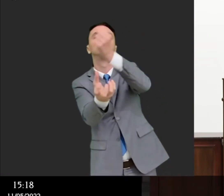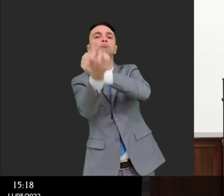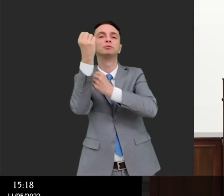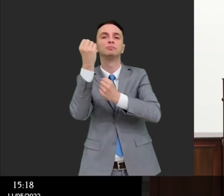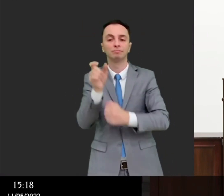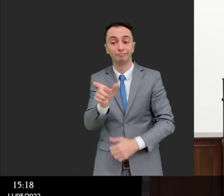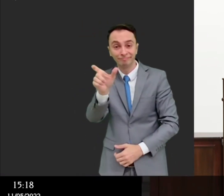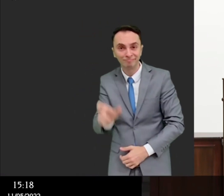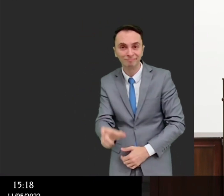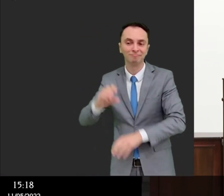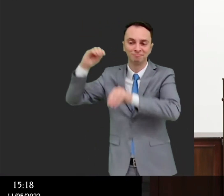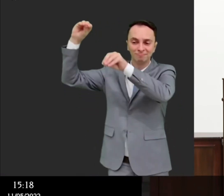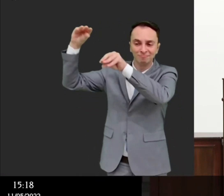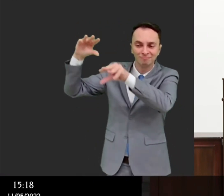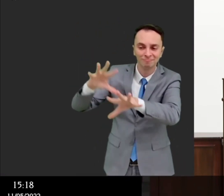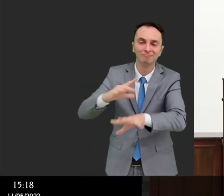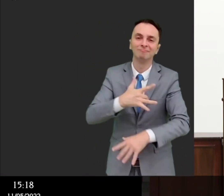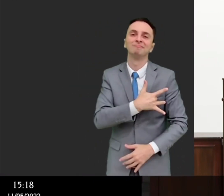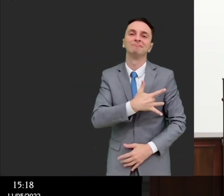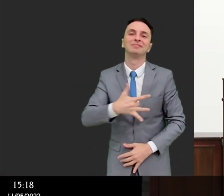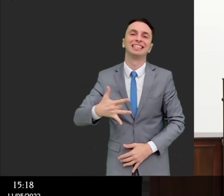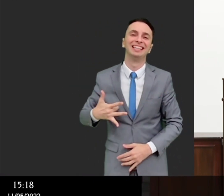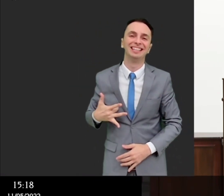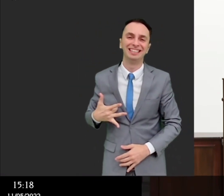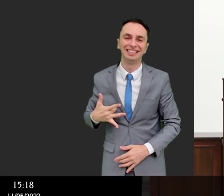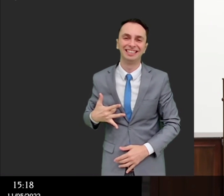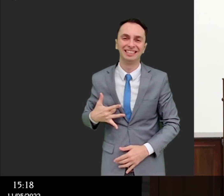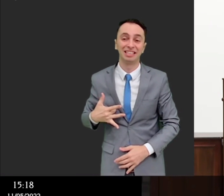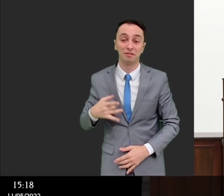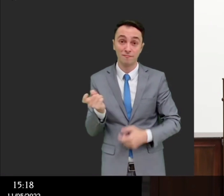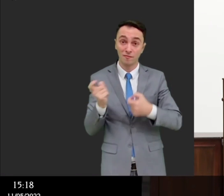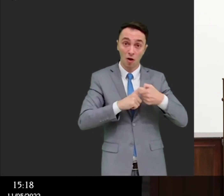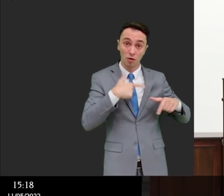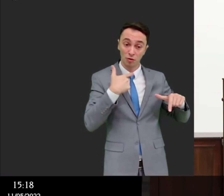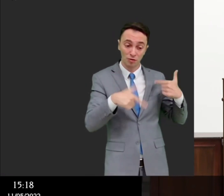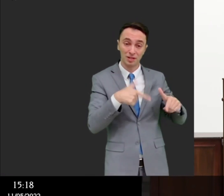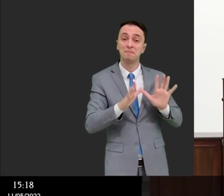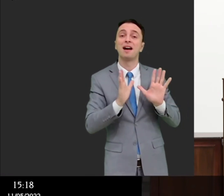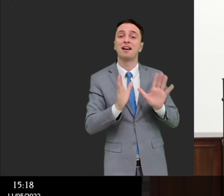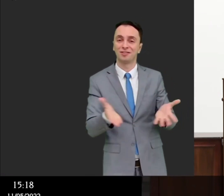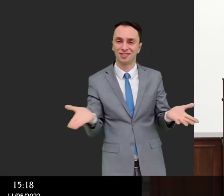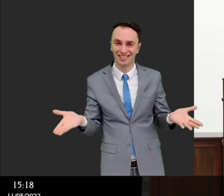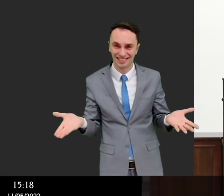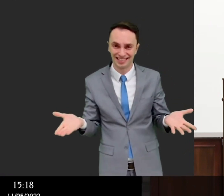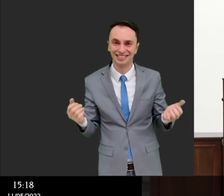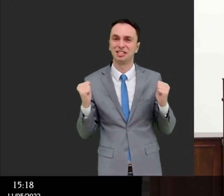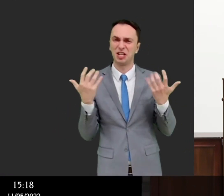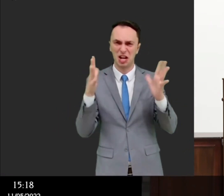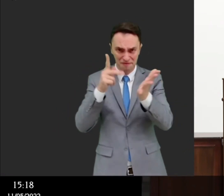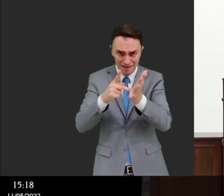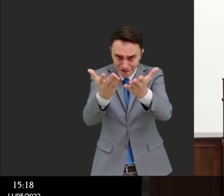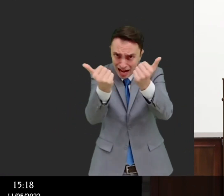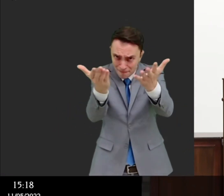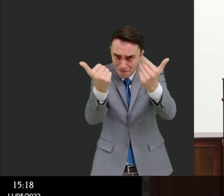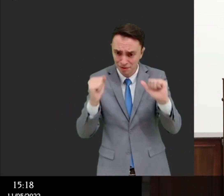já manda aqui um agradecimento, que ele já retornou ao trabalho. Não é para nós dar um